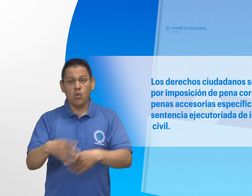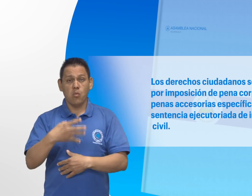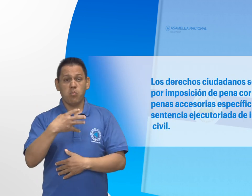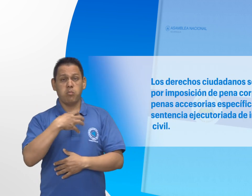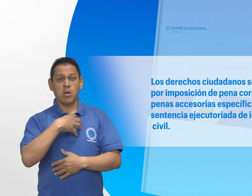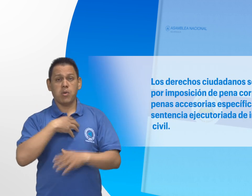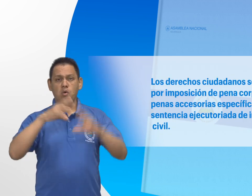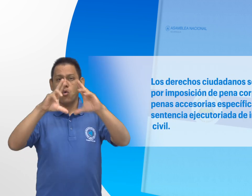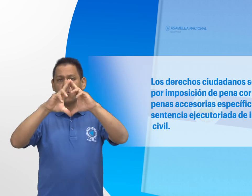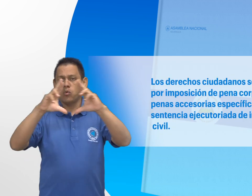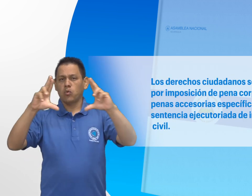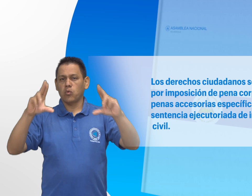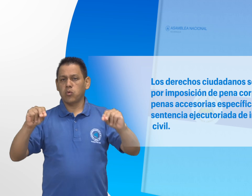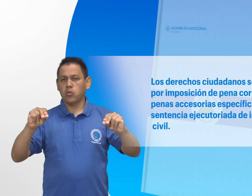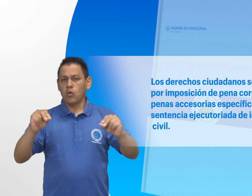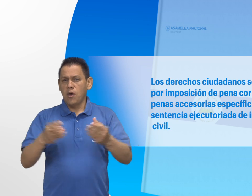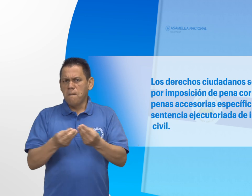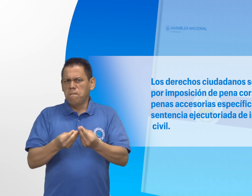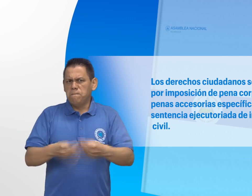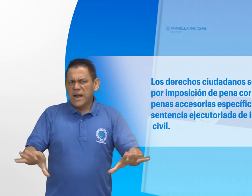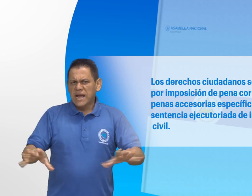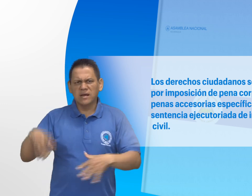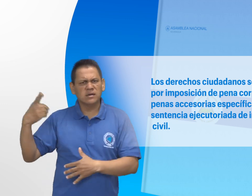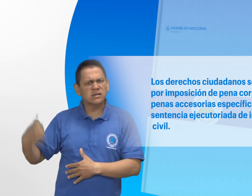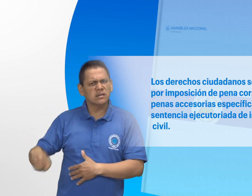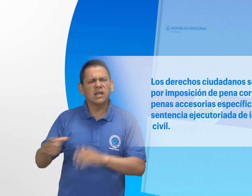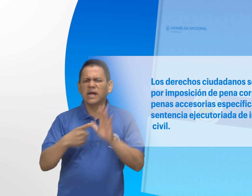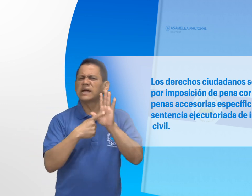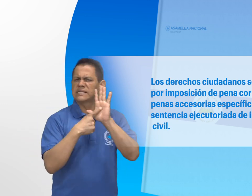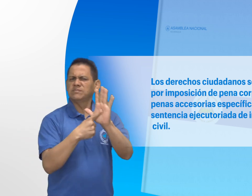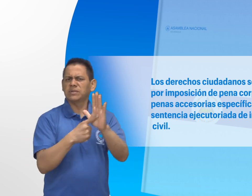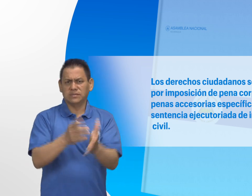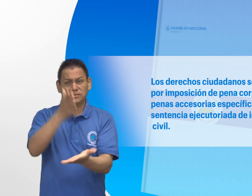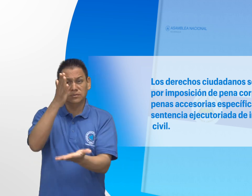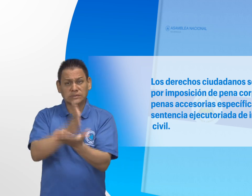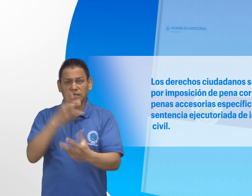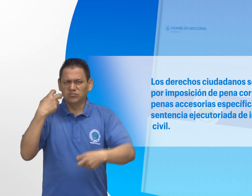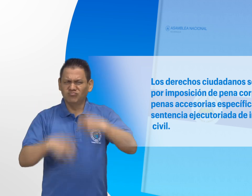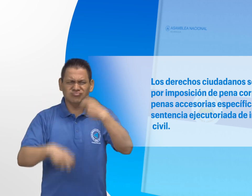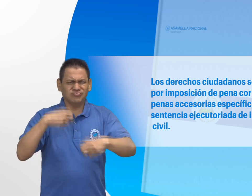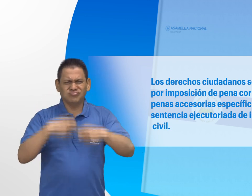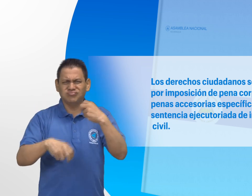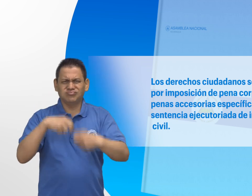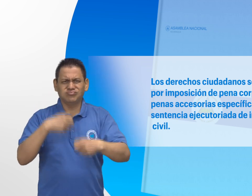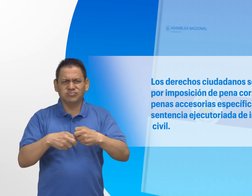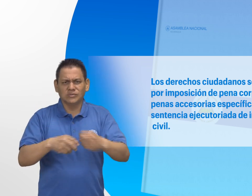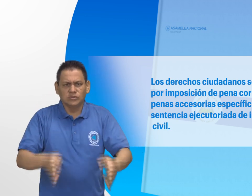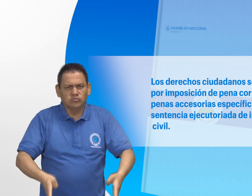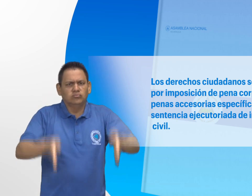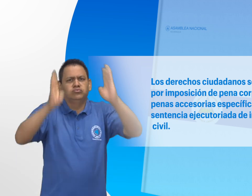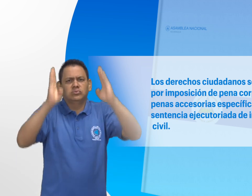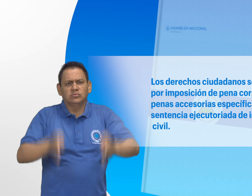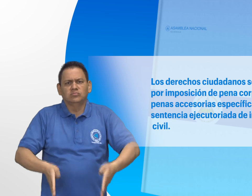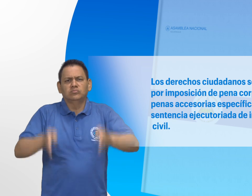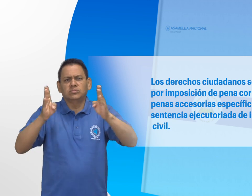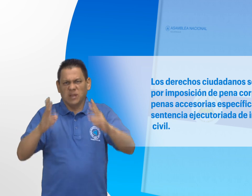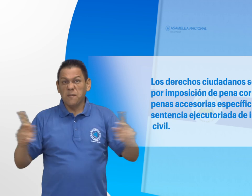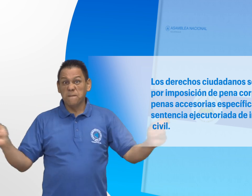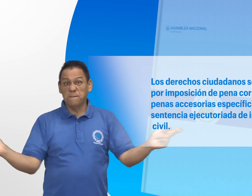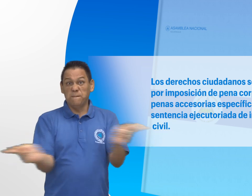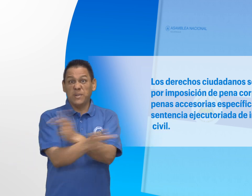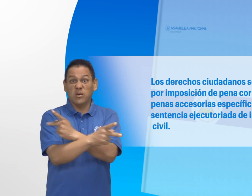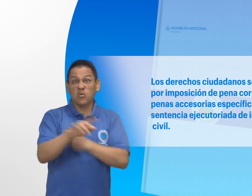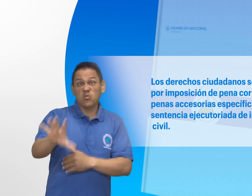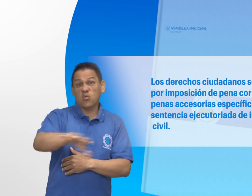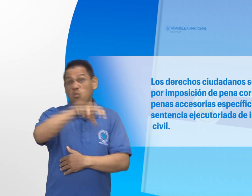Los derechos ciudadanos se suspenden por imposición de pena corporal grave o